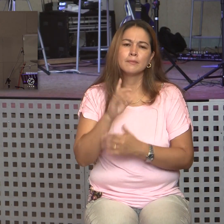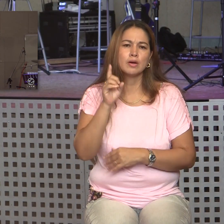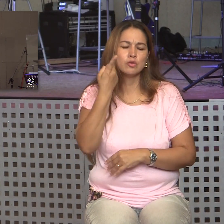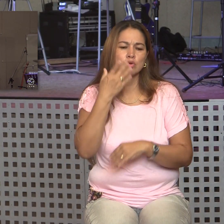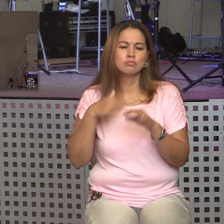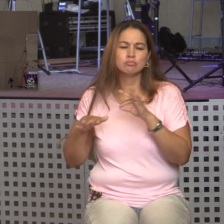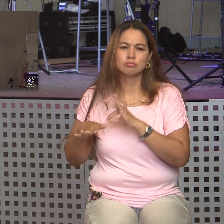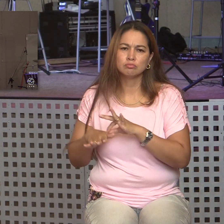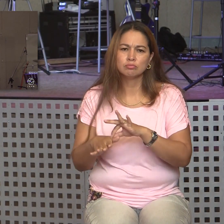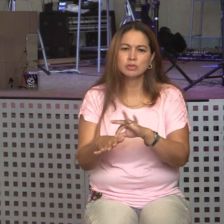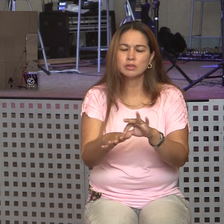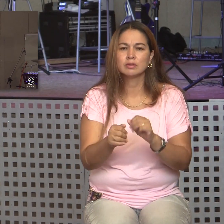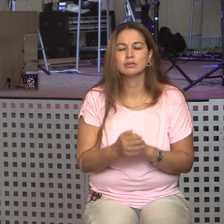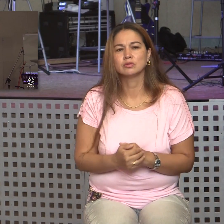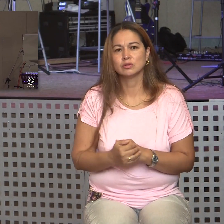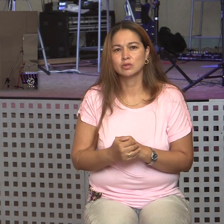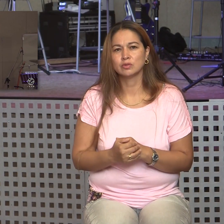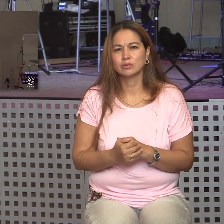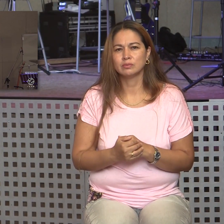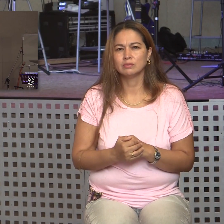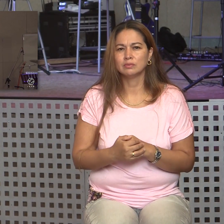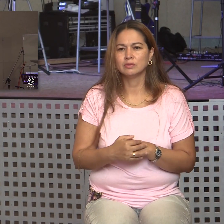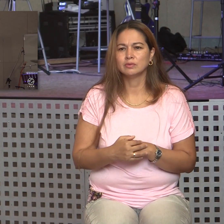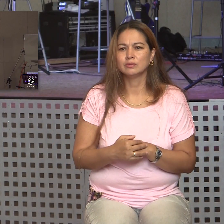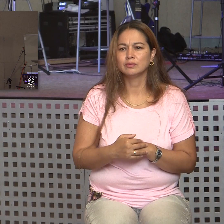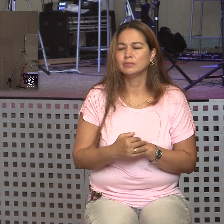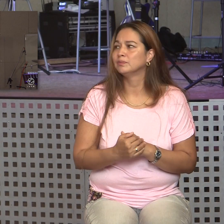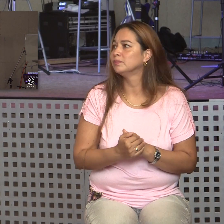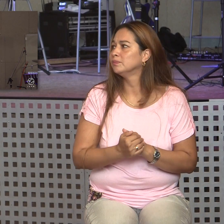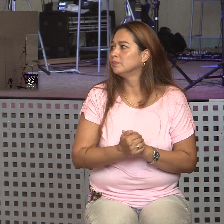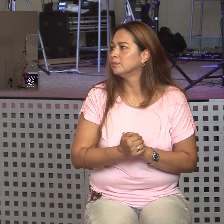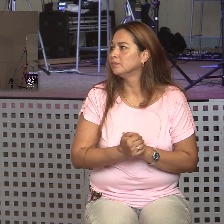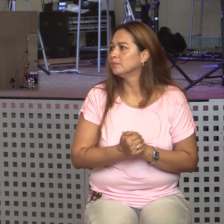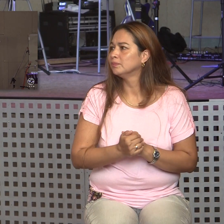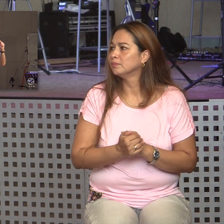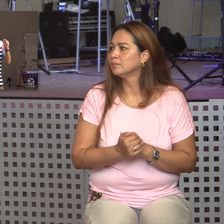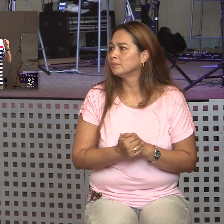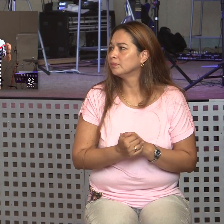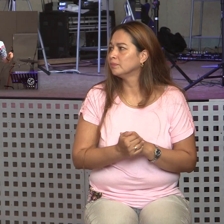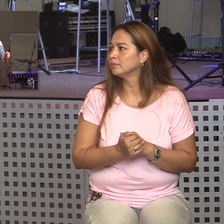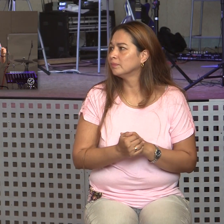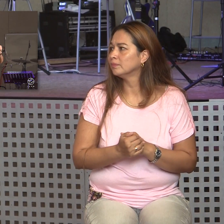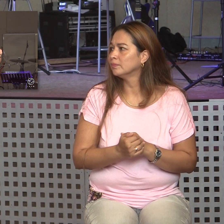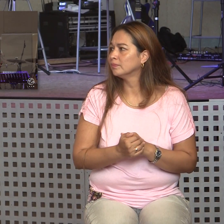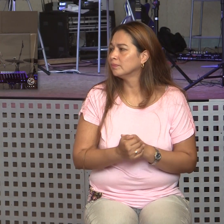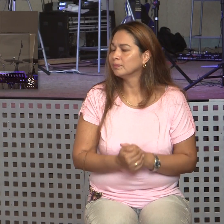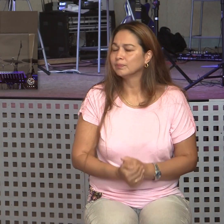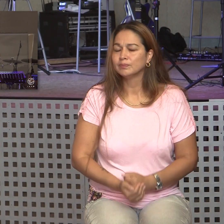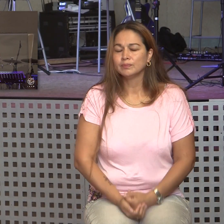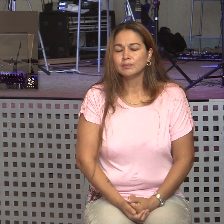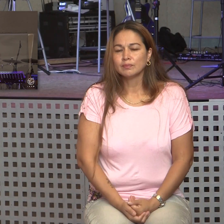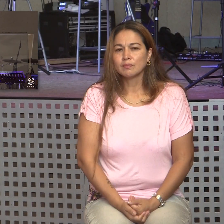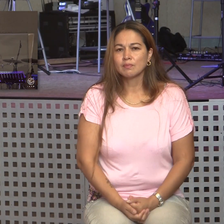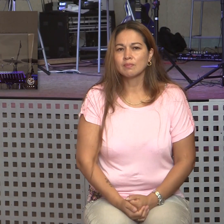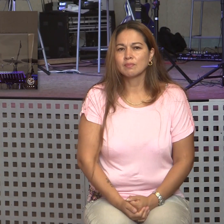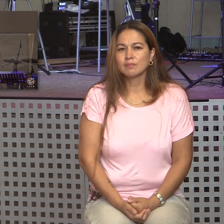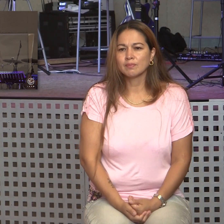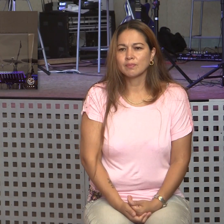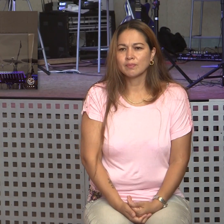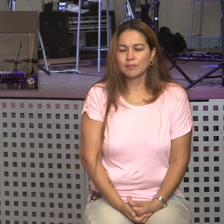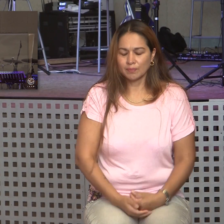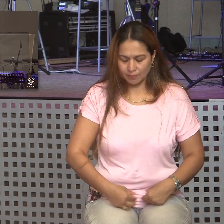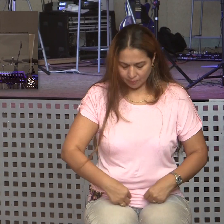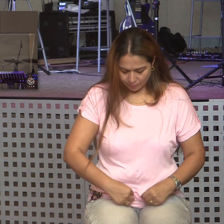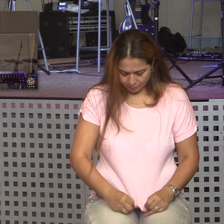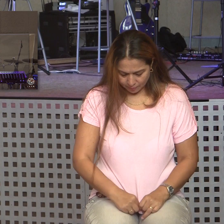Llega precisamente cuando el enemigo, que sabe de qué va esto, él te prohíbe precisamente lo que sabe